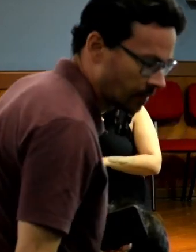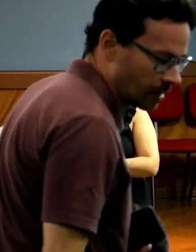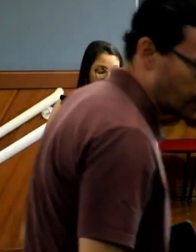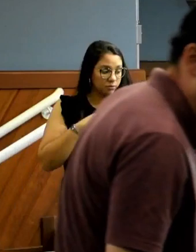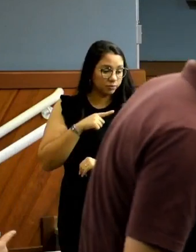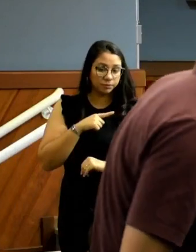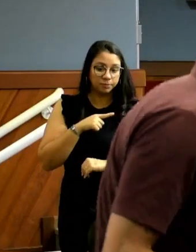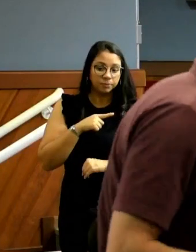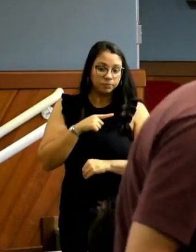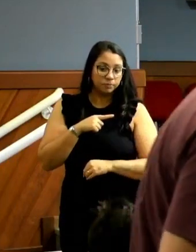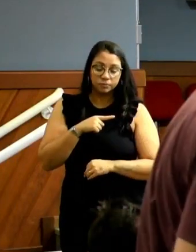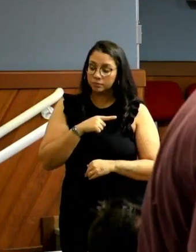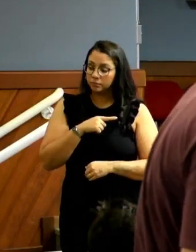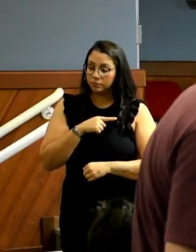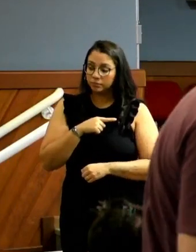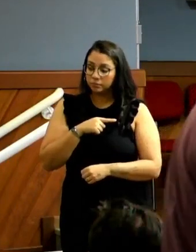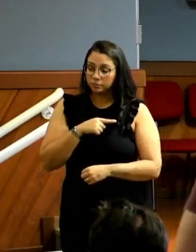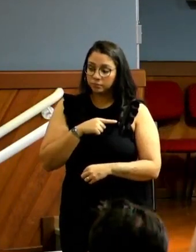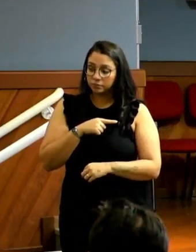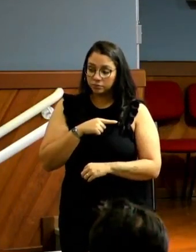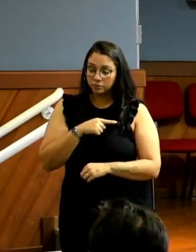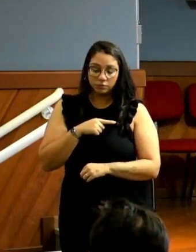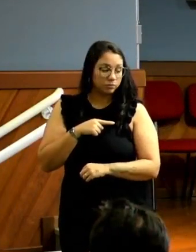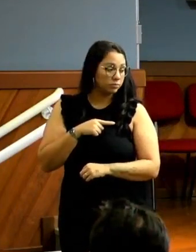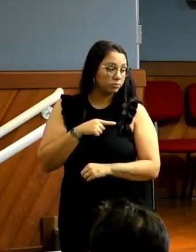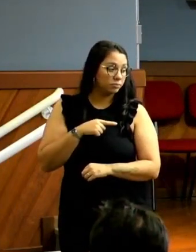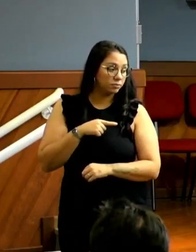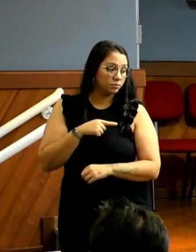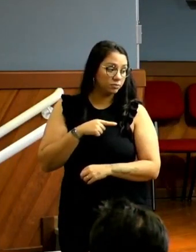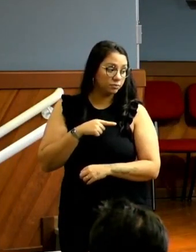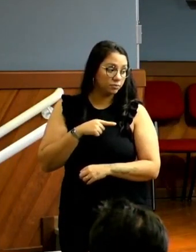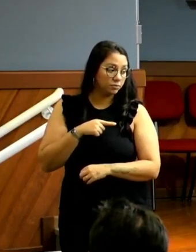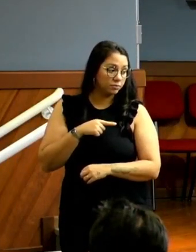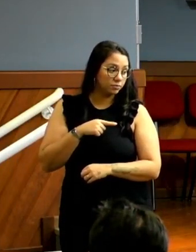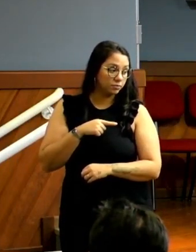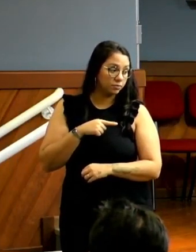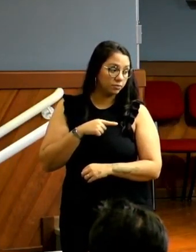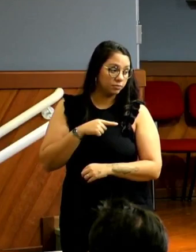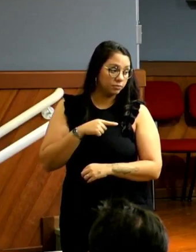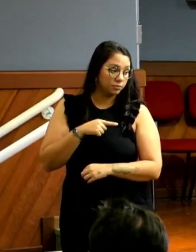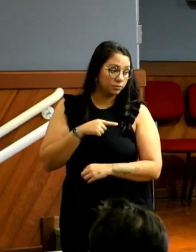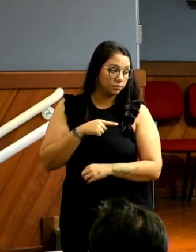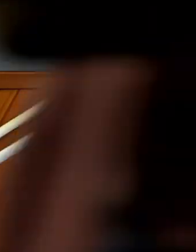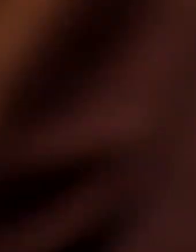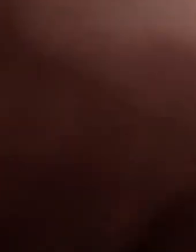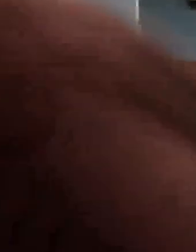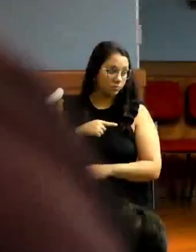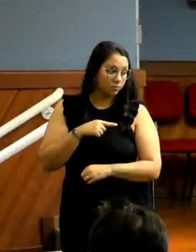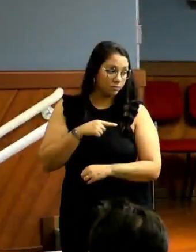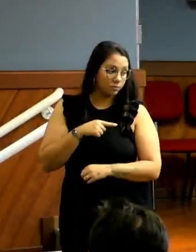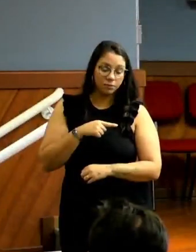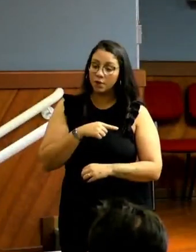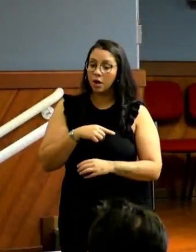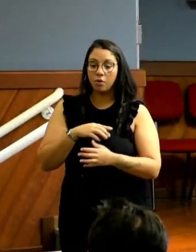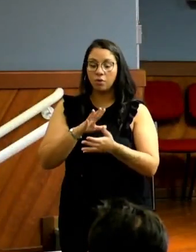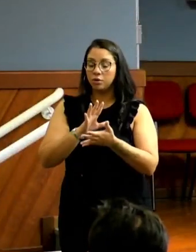Ah, tá. Entendi. Agora eu entendi. Esse remoção de poeira, remoção de cisca, essas coisas. Não, desliga tudo. Desliga